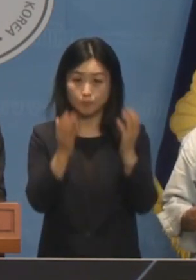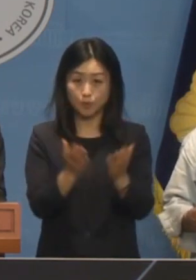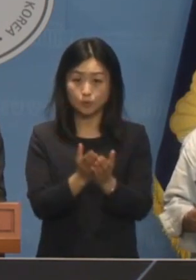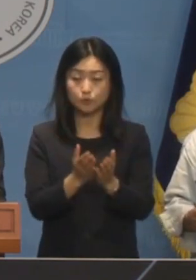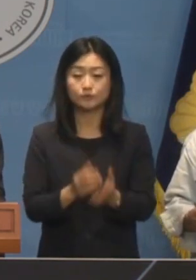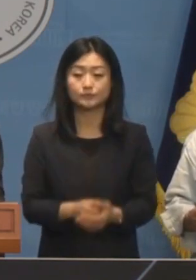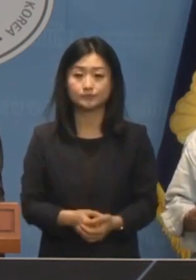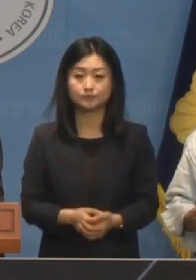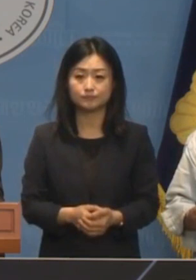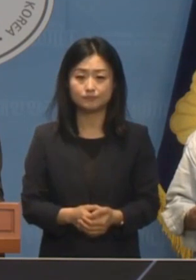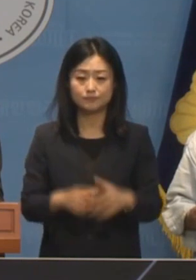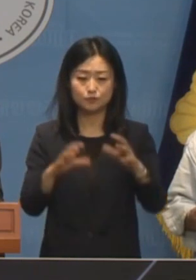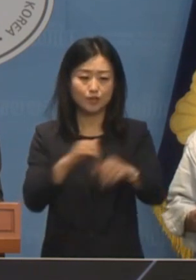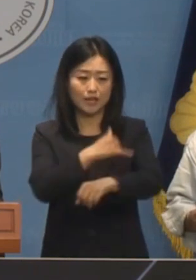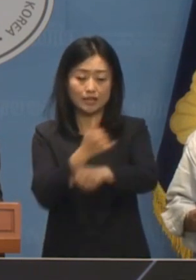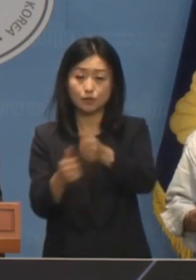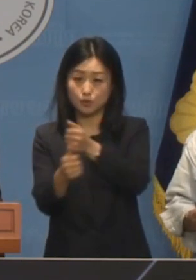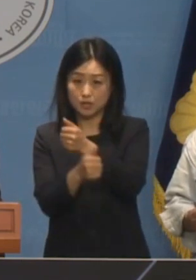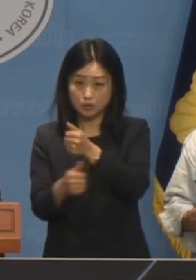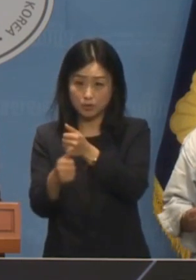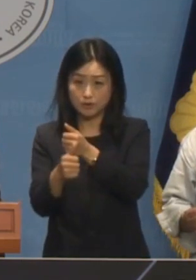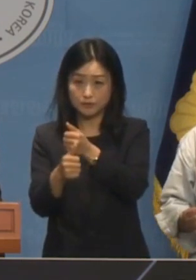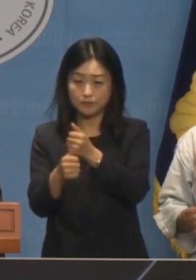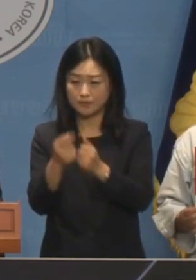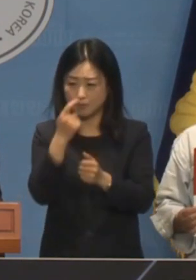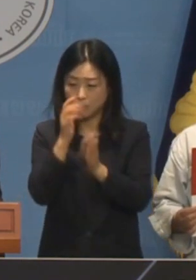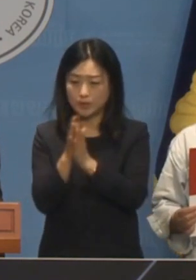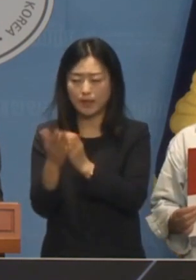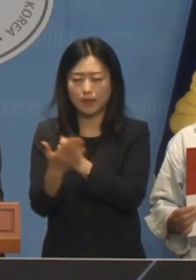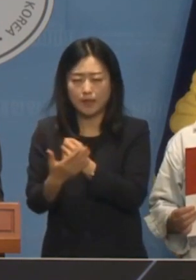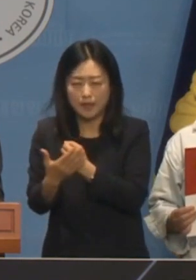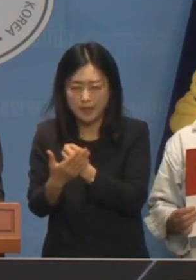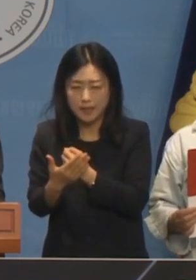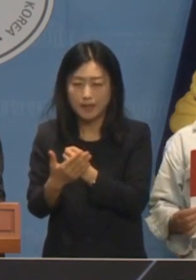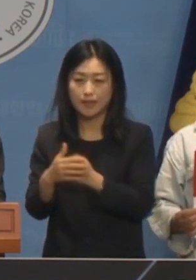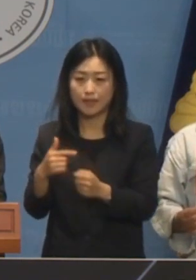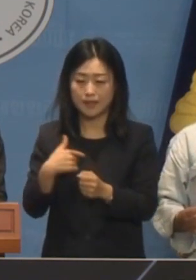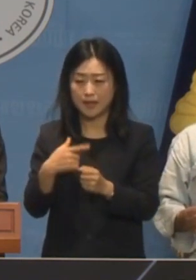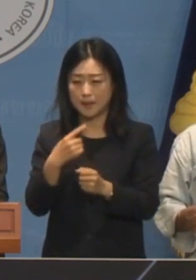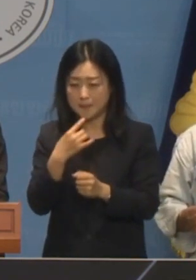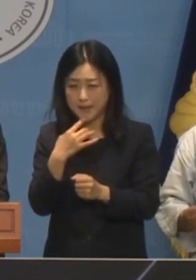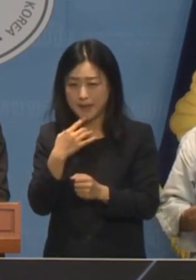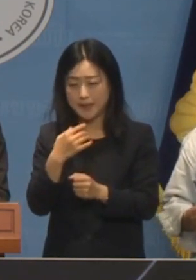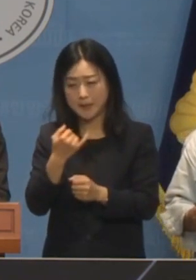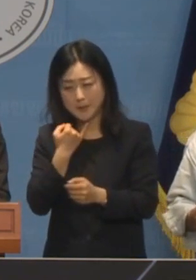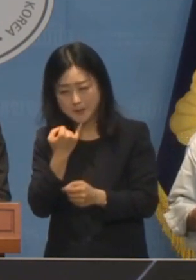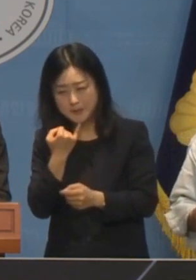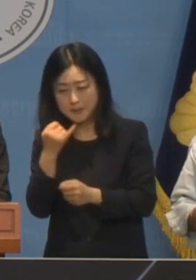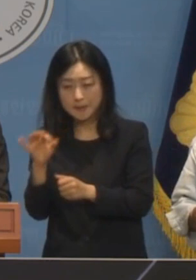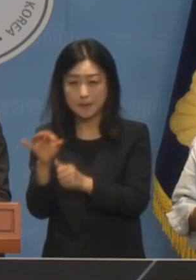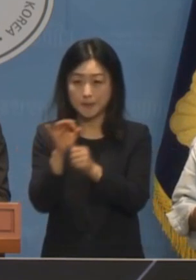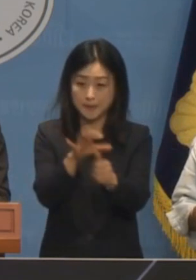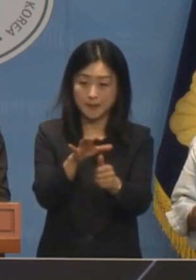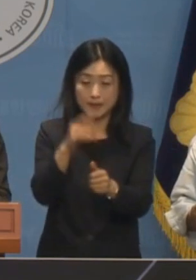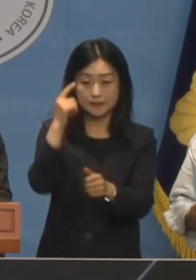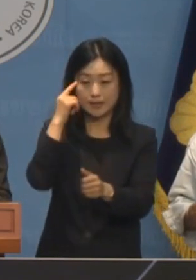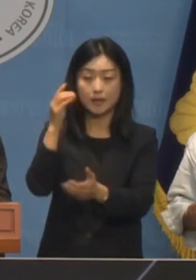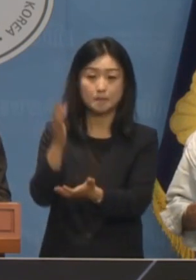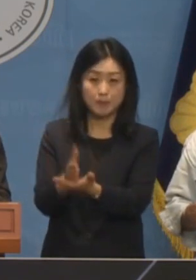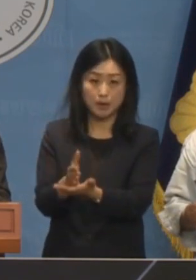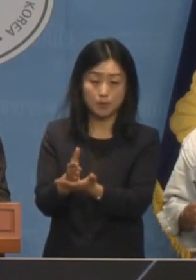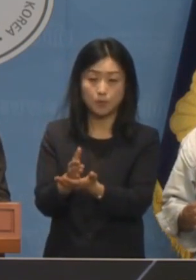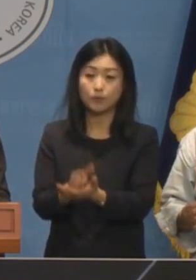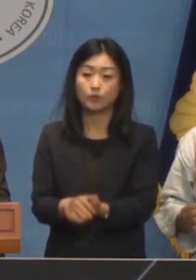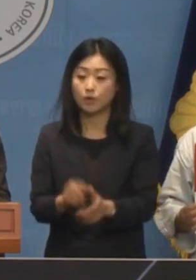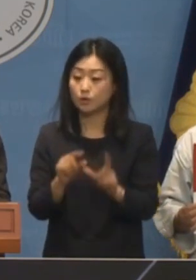오직 자신들의 이념에 맞는 권고 조치를 일삼고 자신들의 입맛에 맞는 사람만을 안치려는 독선적 태도를 버려야 하며